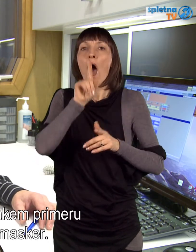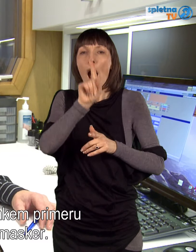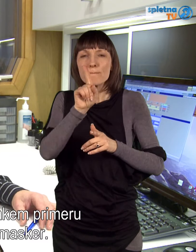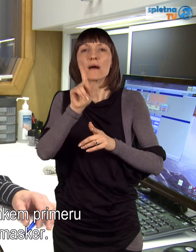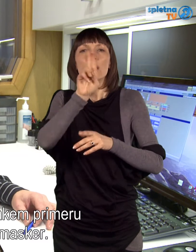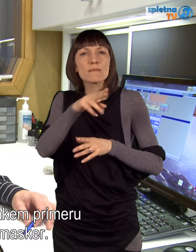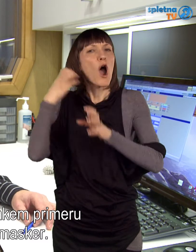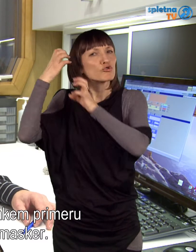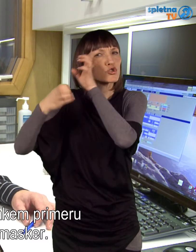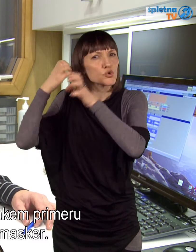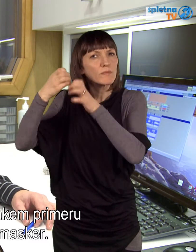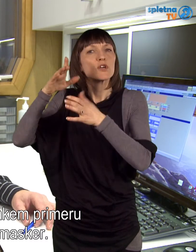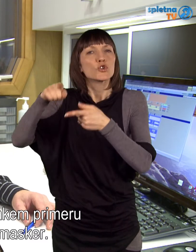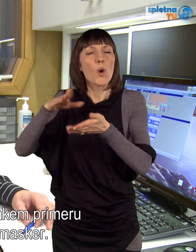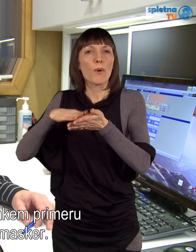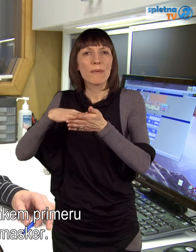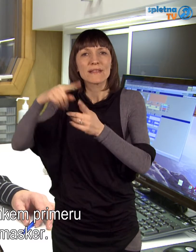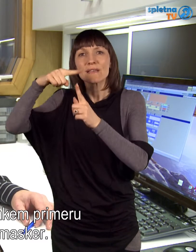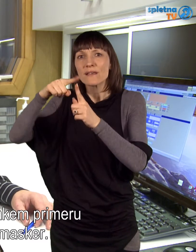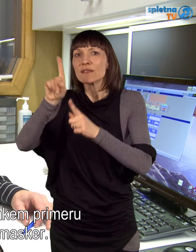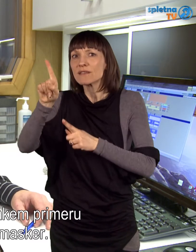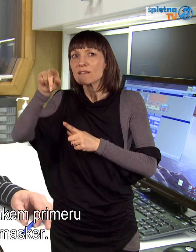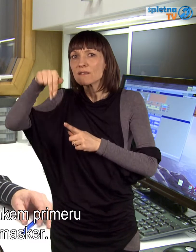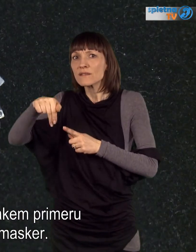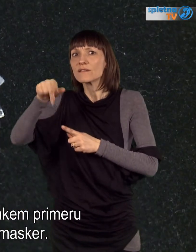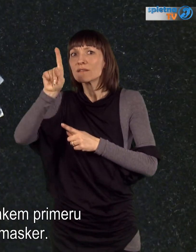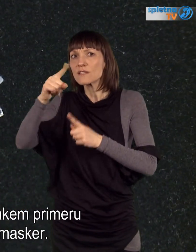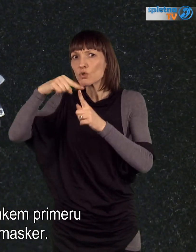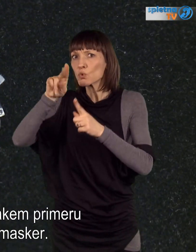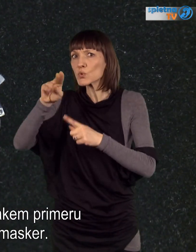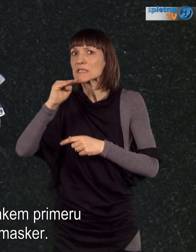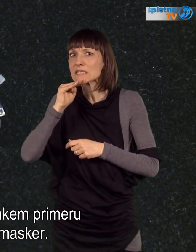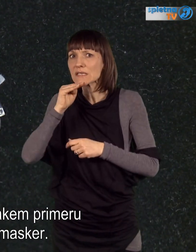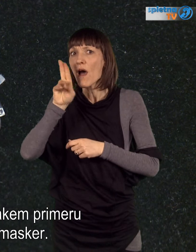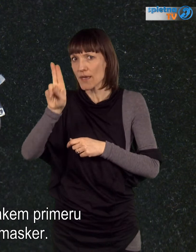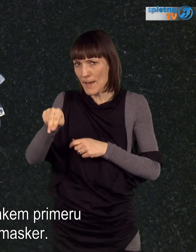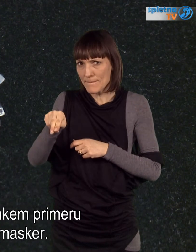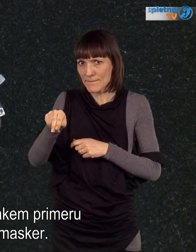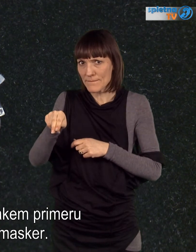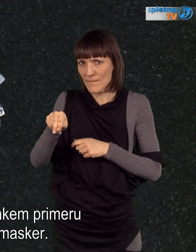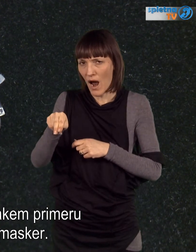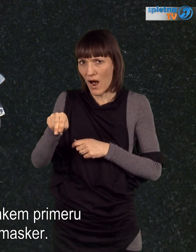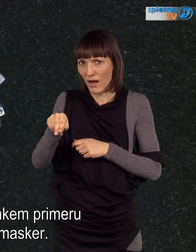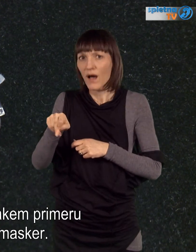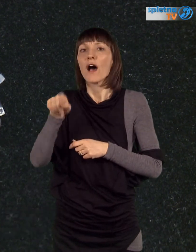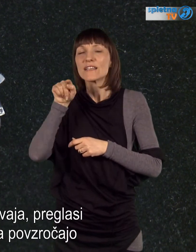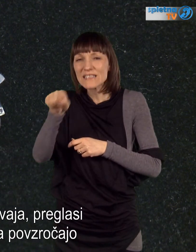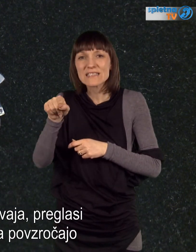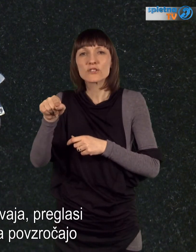pa šumi v ušesih. V takem primeru recimo mi uporabimo tinnitus masker, to zvok, ki